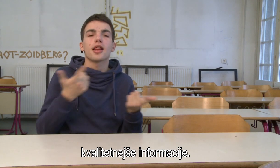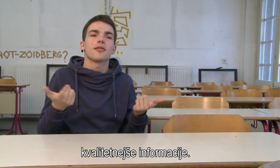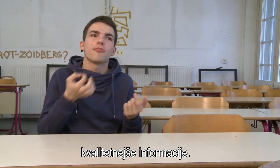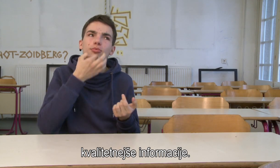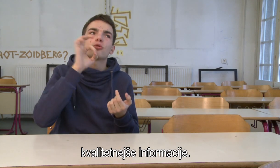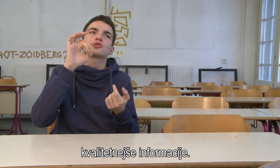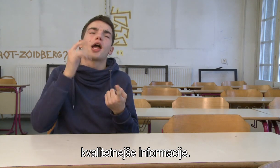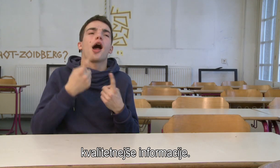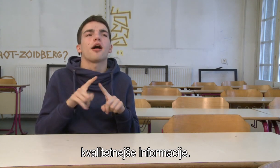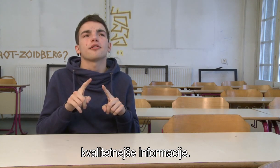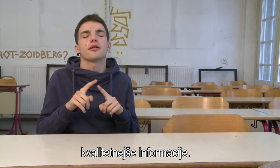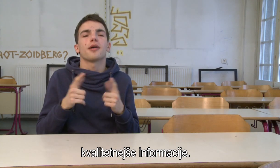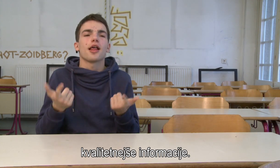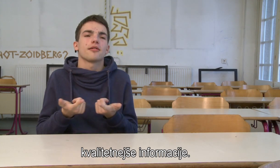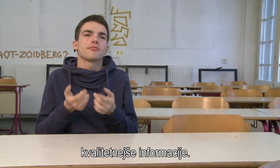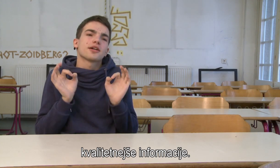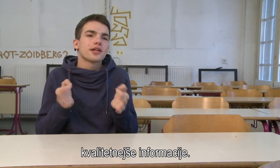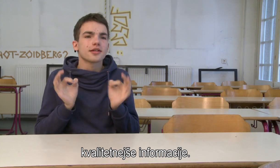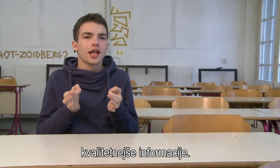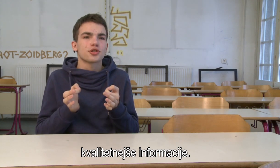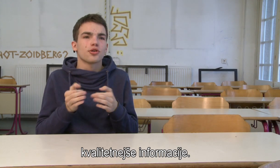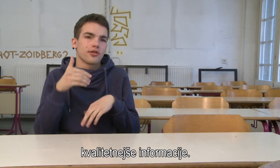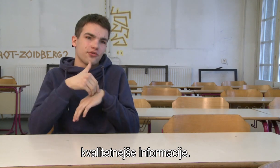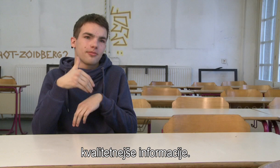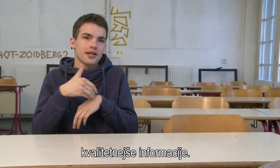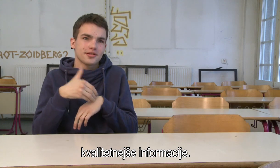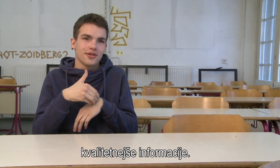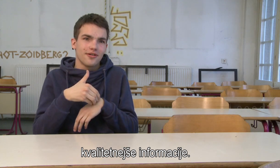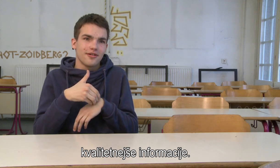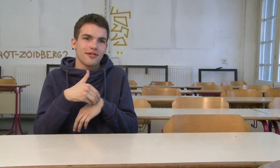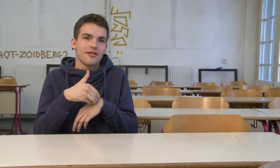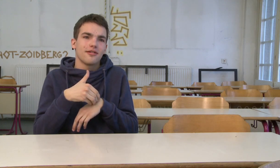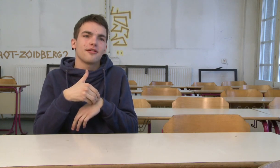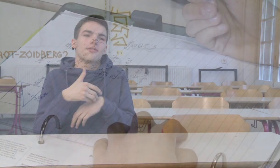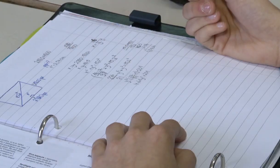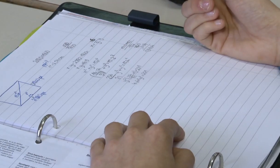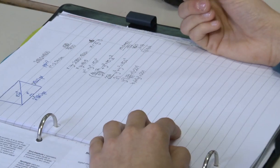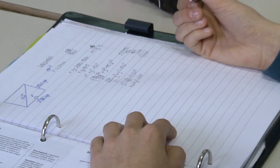boljšo ali kvalitetnejšo informacijo.